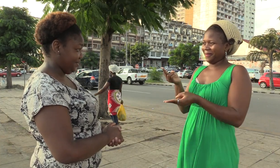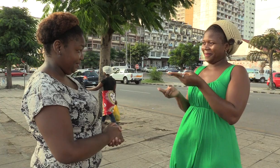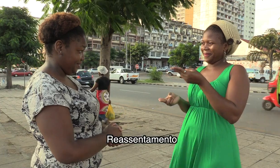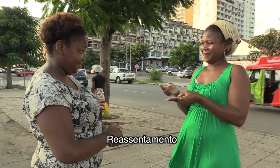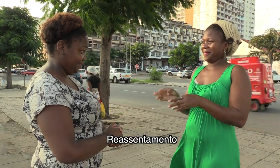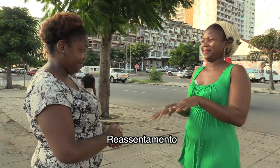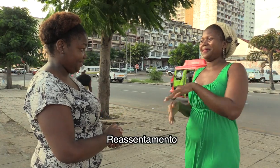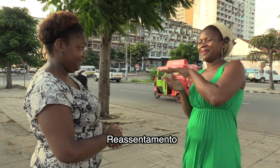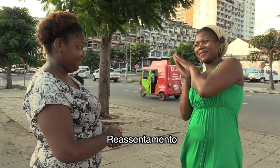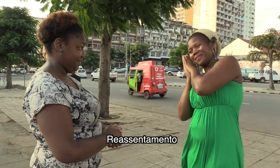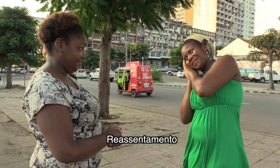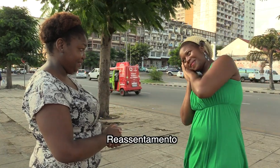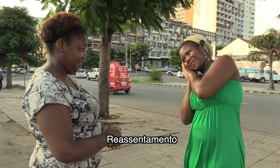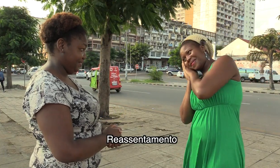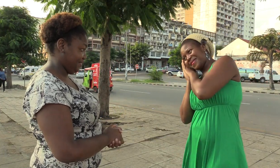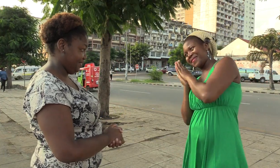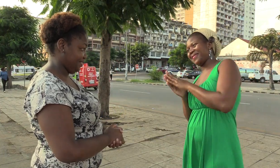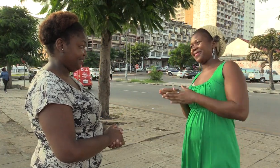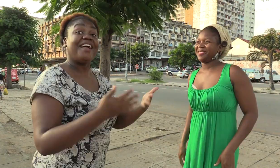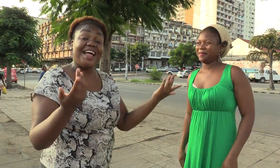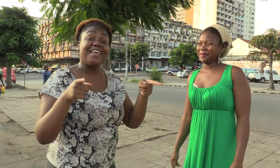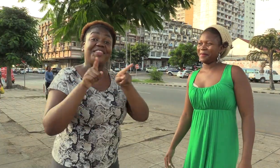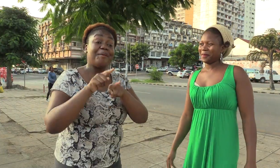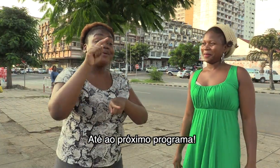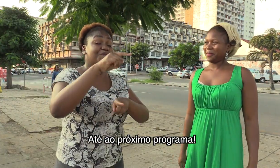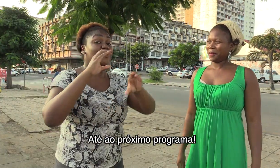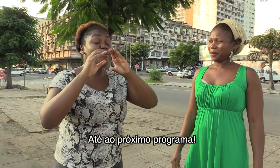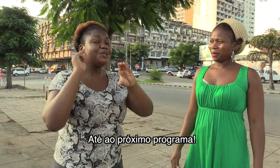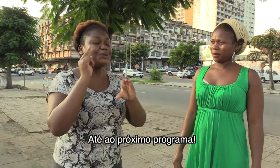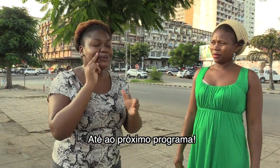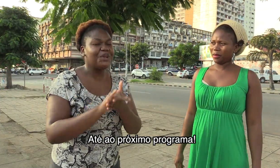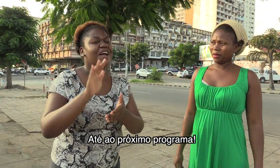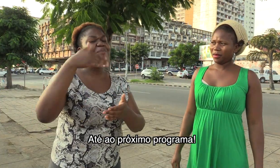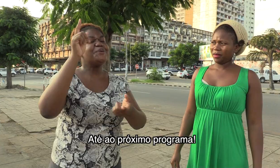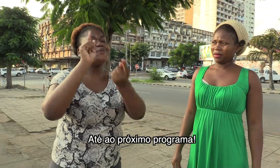reassentamento. Até ao próximo programa.